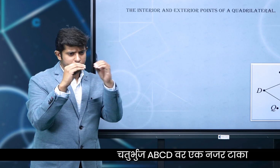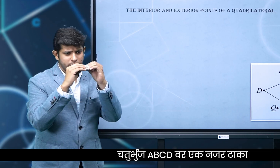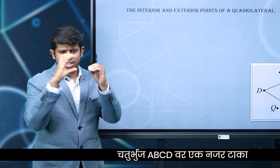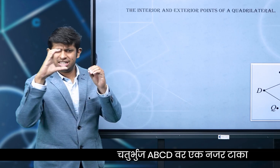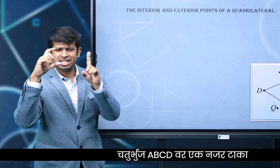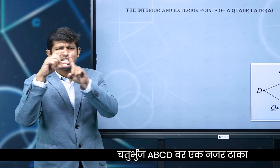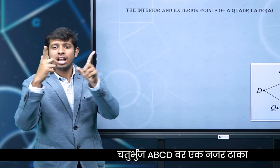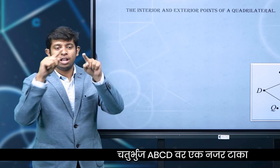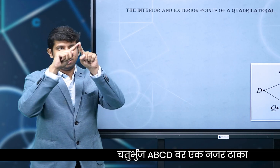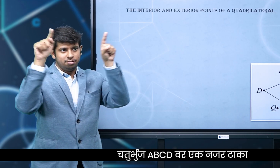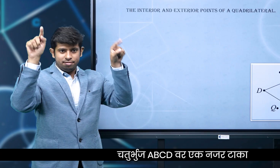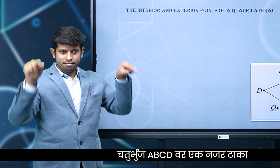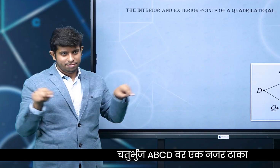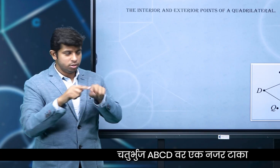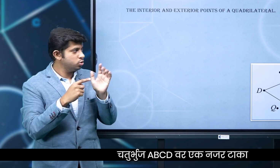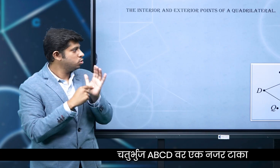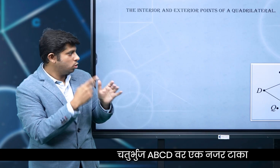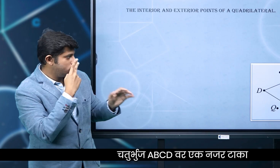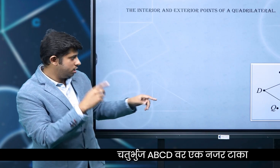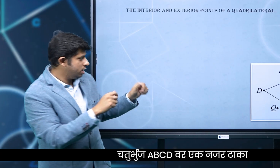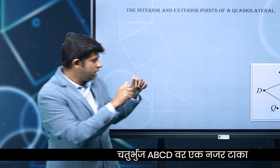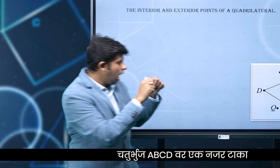चतुर्भुज ABCD वर एक नजर टाका.